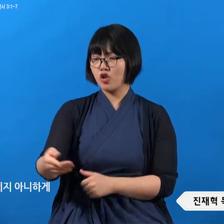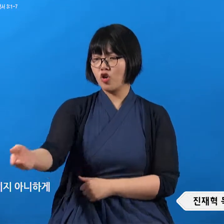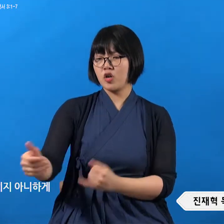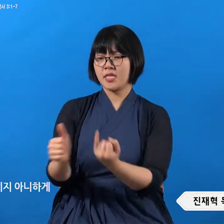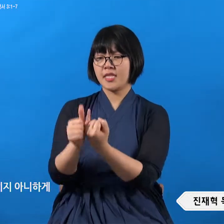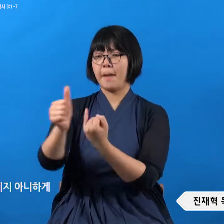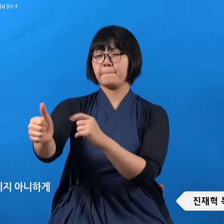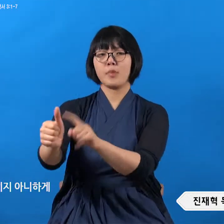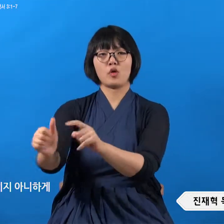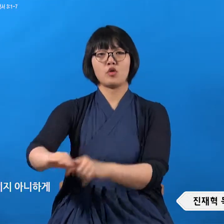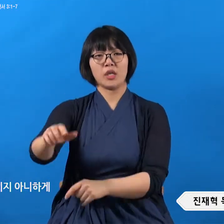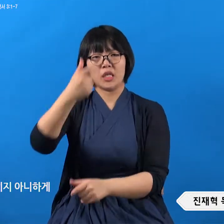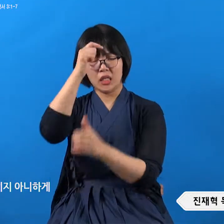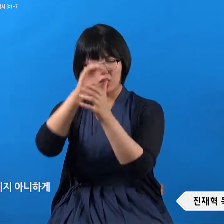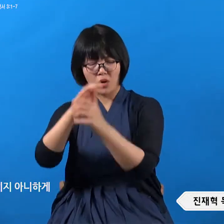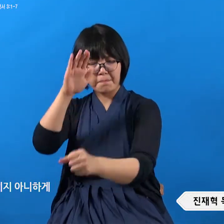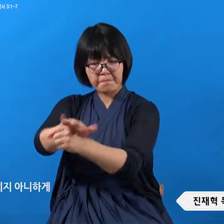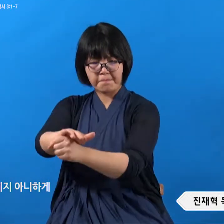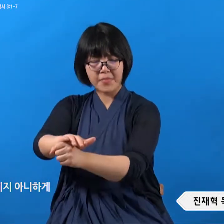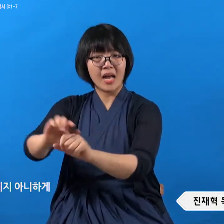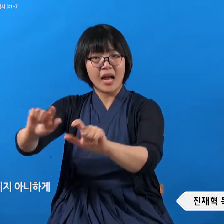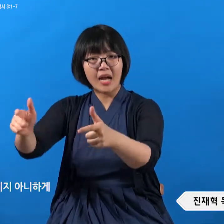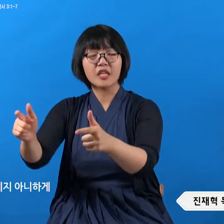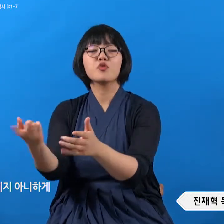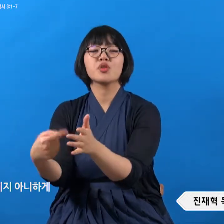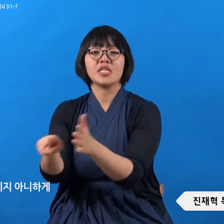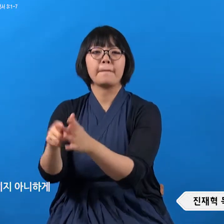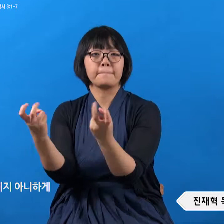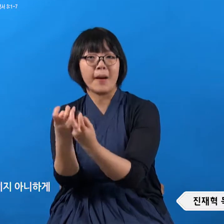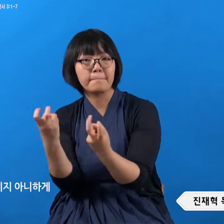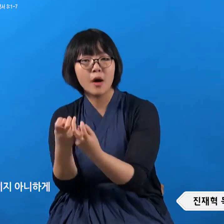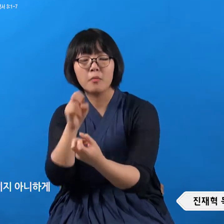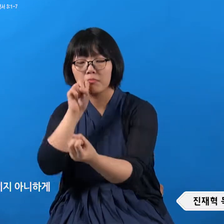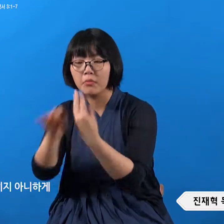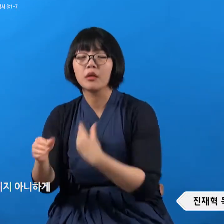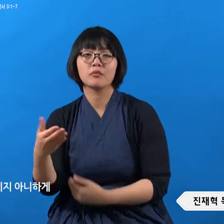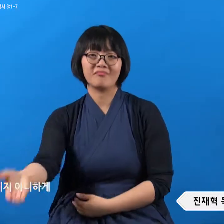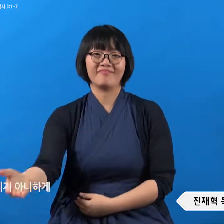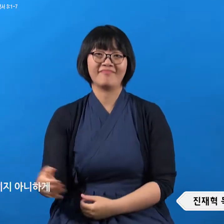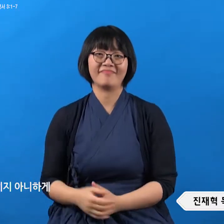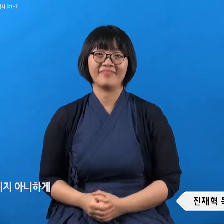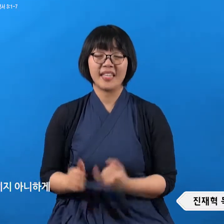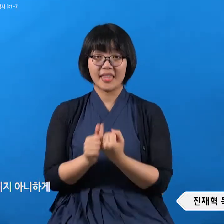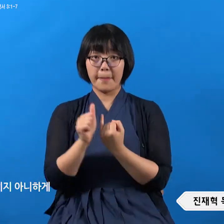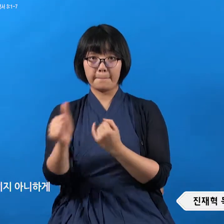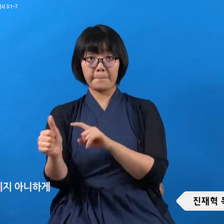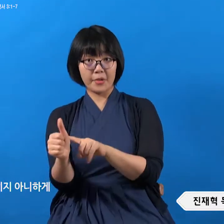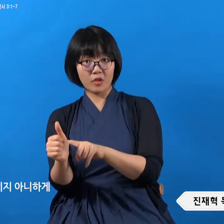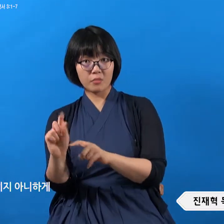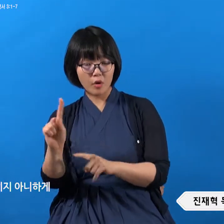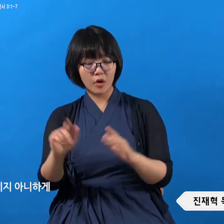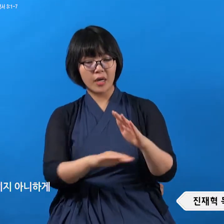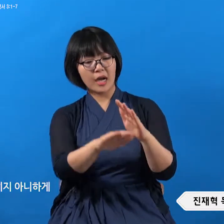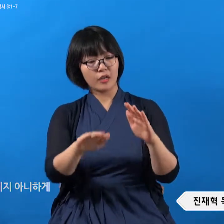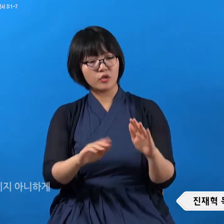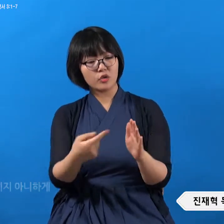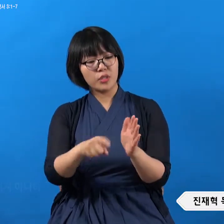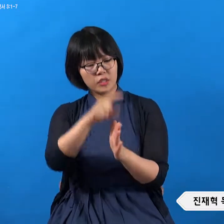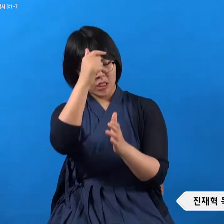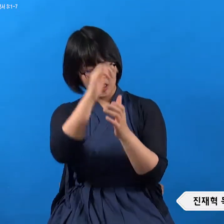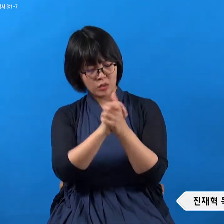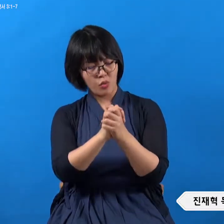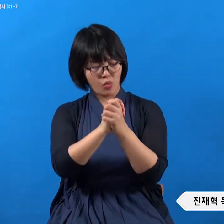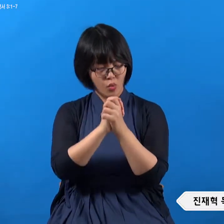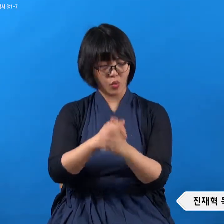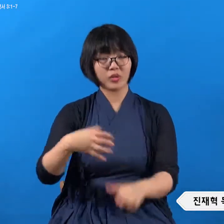기도가 막히지 아니하게 하려 함이라. 이 말씀은 남편이 가정을 위해 기도해야